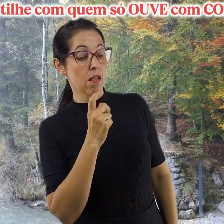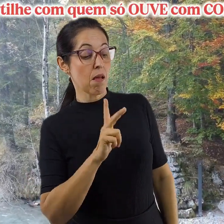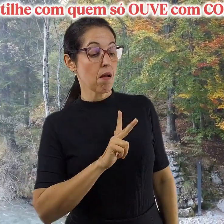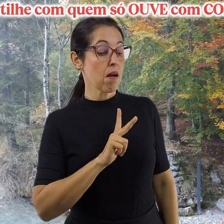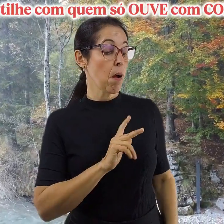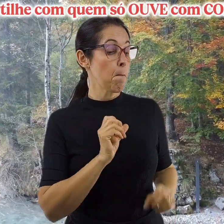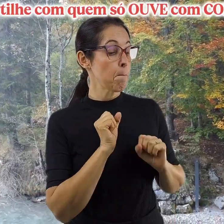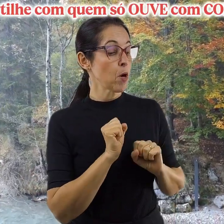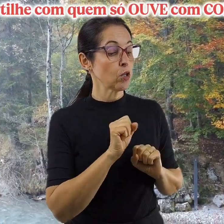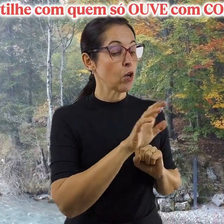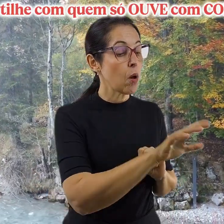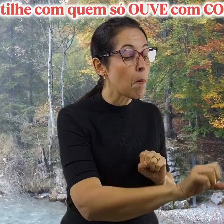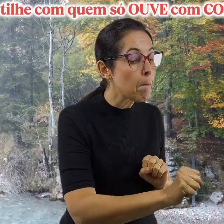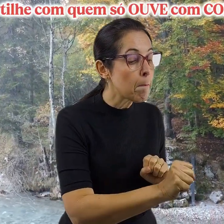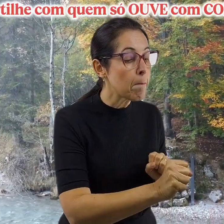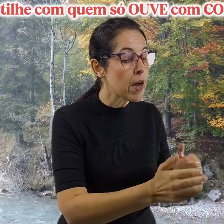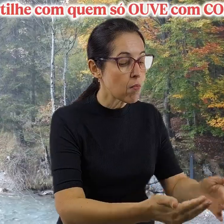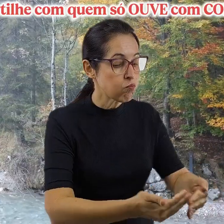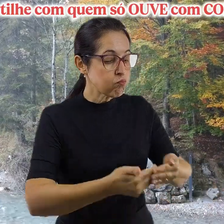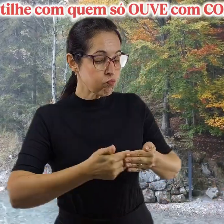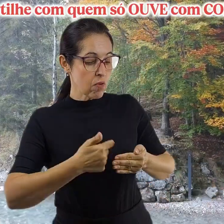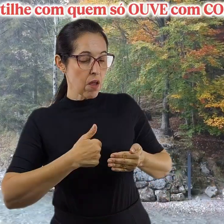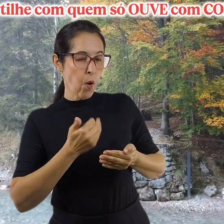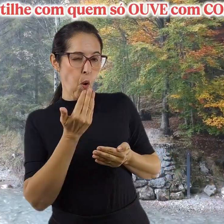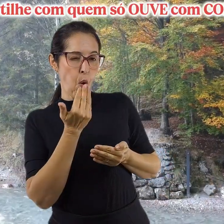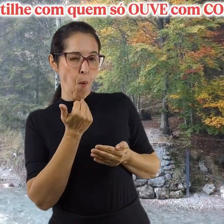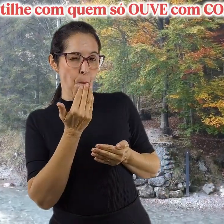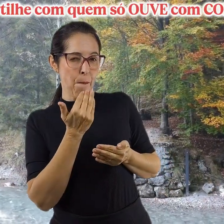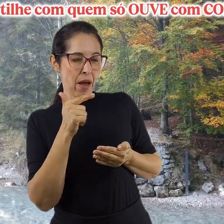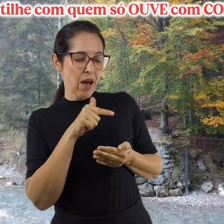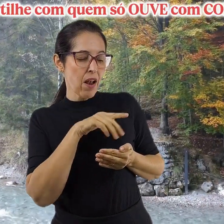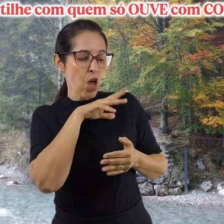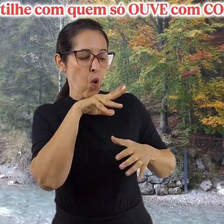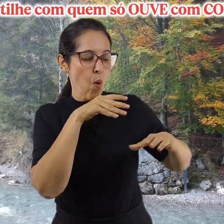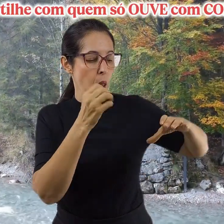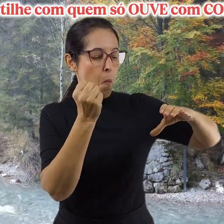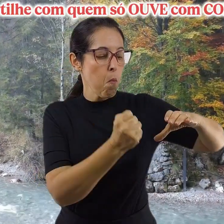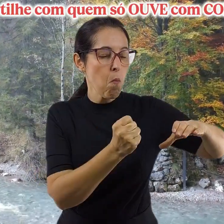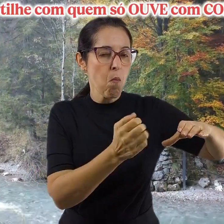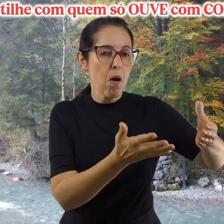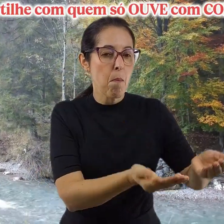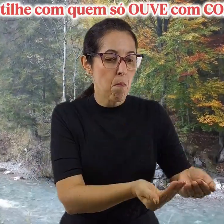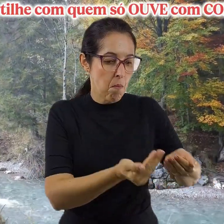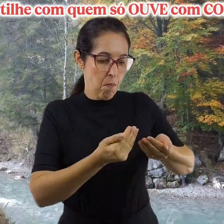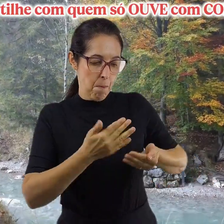Eles podiam comer uma parte do sacrifício.